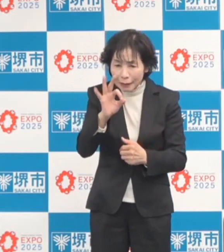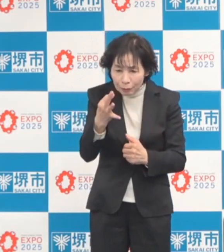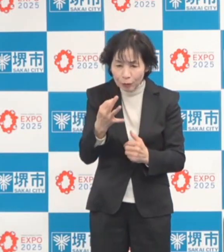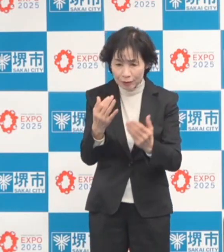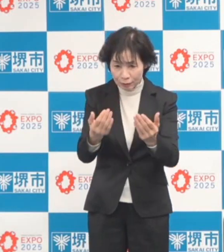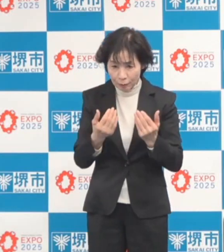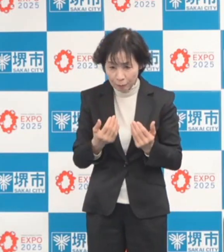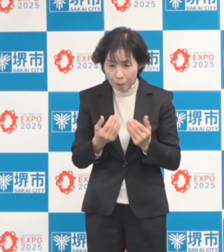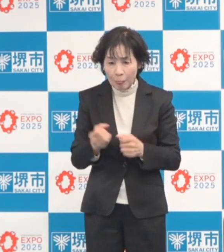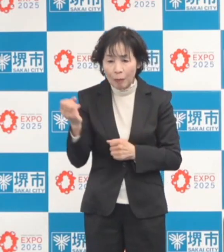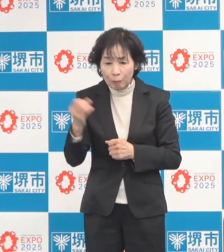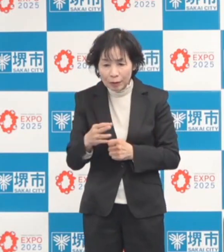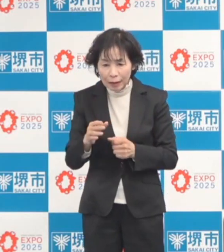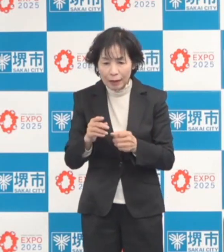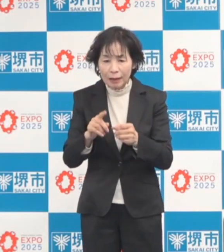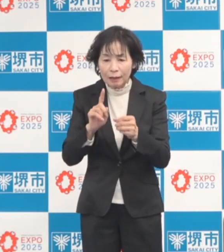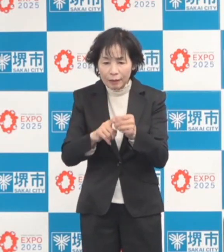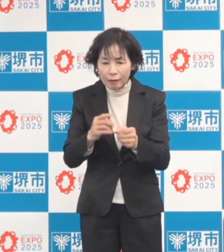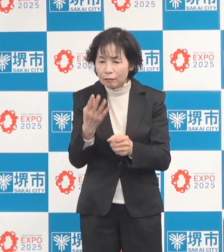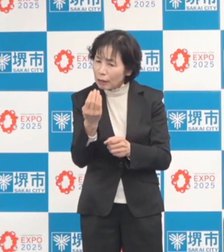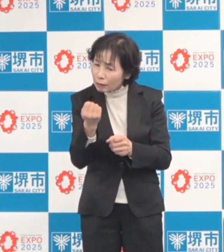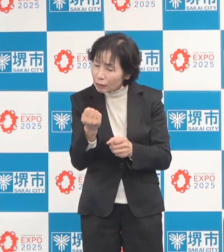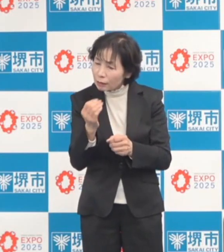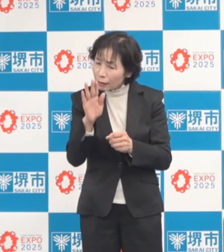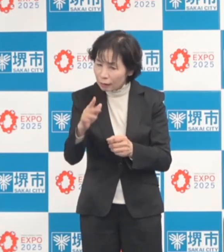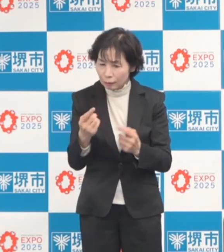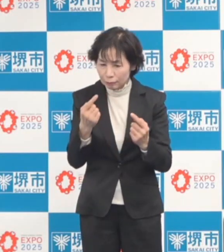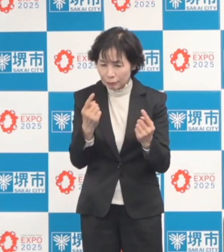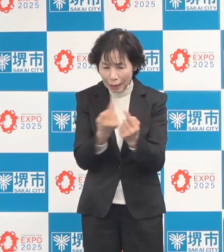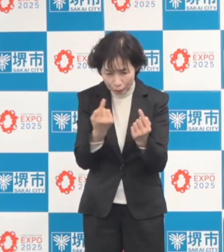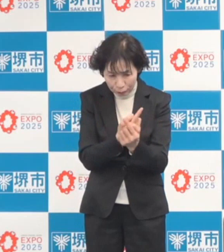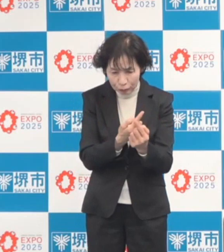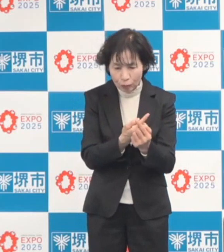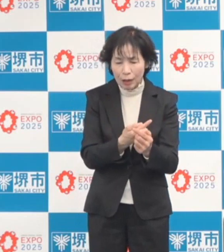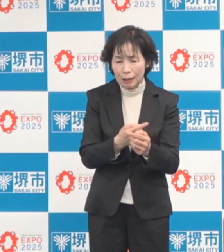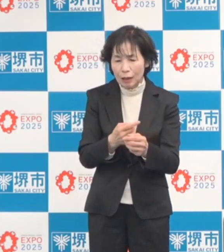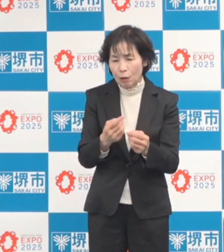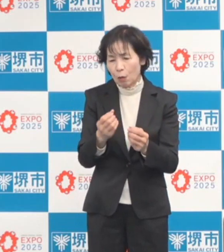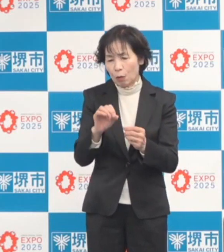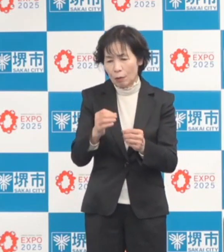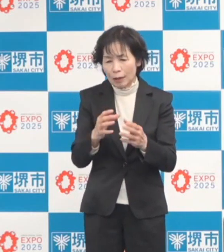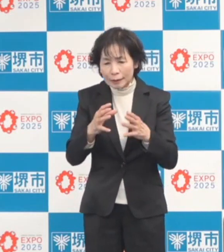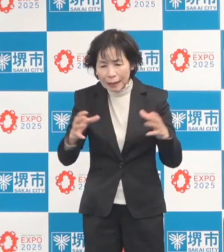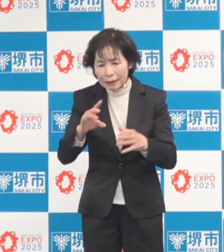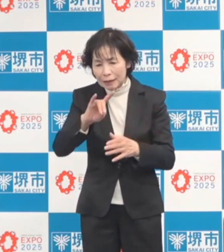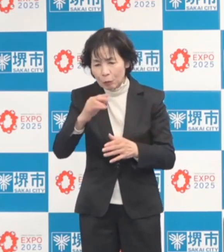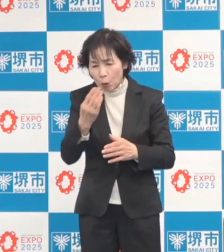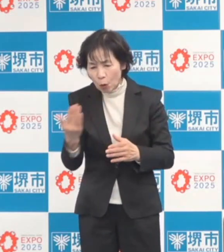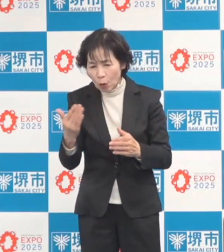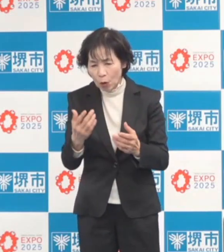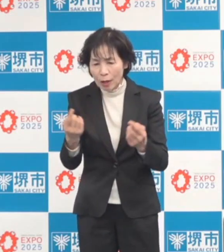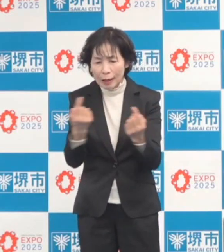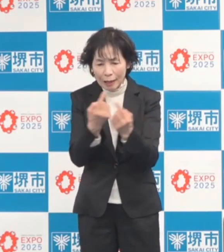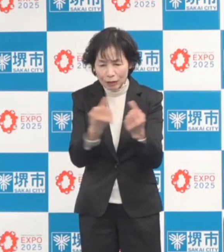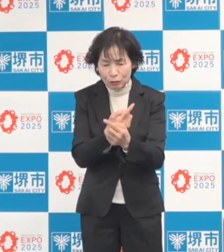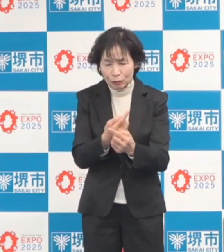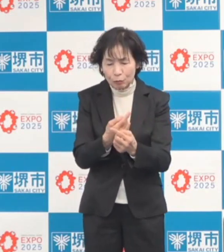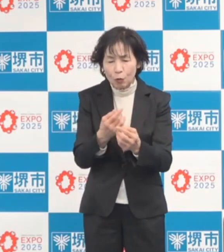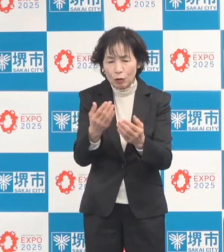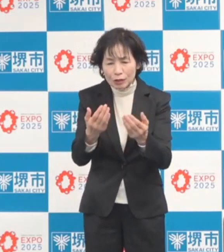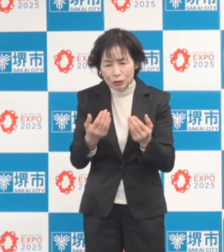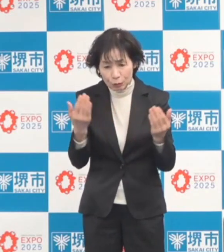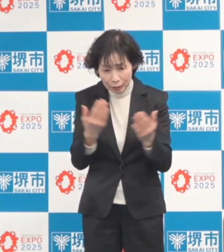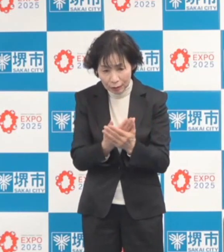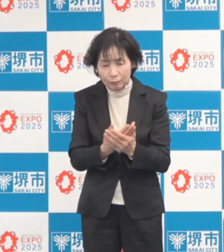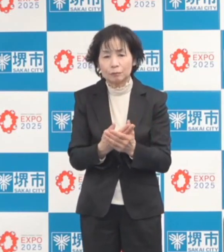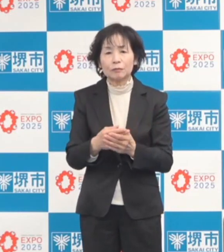し、また数年ごとの改修であったり、もしくは10年15年という時の大規模改修も負担となってま